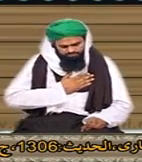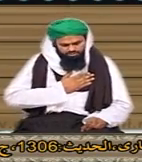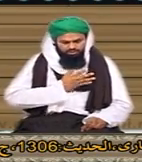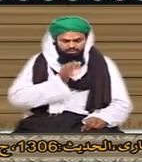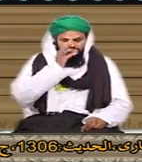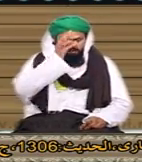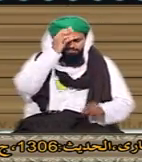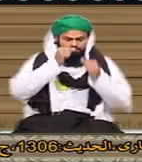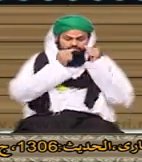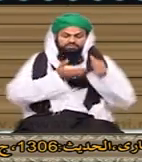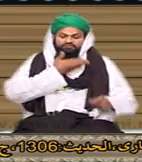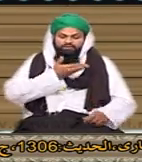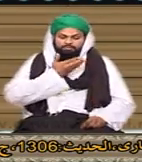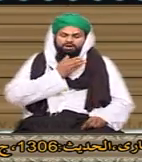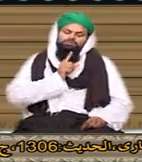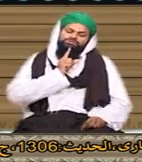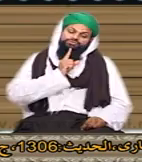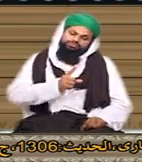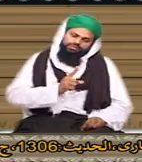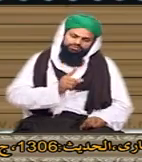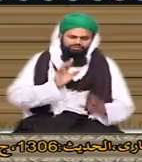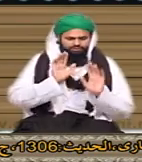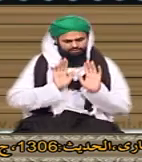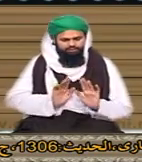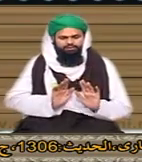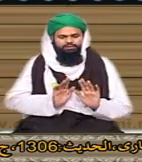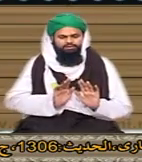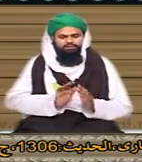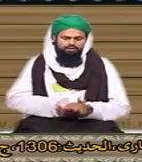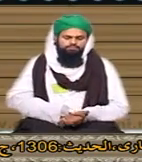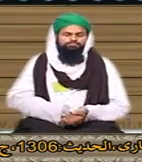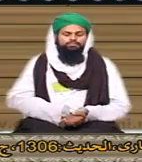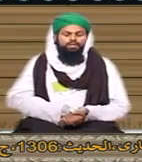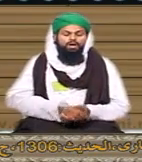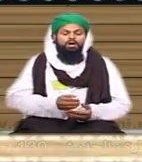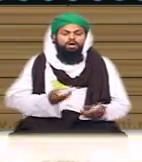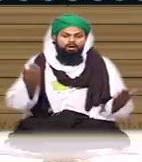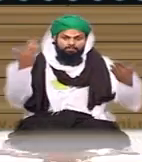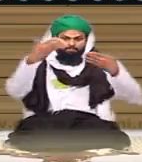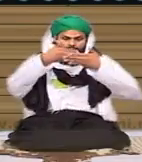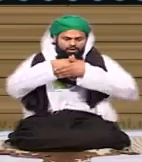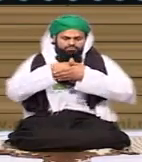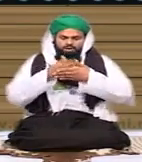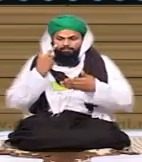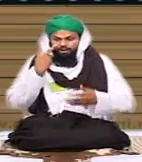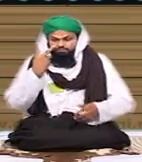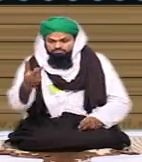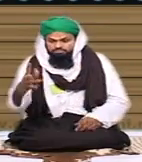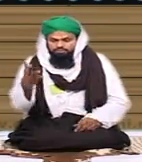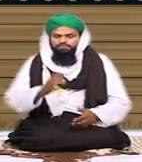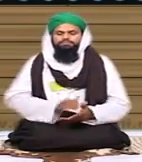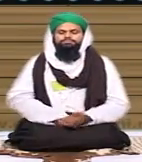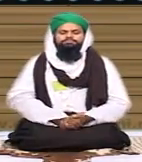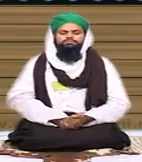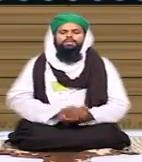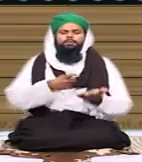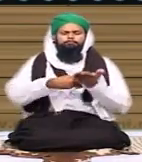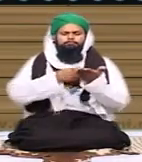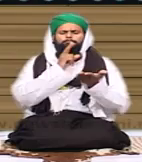आमन्ना व सद्दक़ना, जो सरकार ने फरमाया वो हक है सल्लल्लाहु अलैहि वसल्लम। तो ये बरज़ख हमें नजर नहीं आता। अब मिसाल